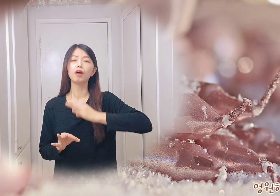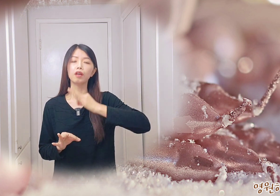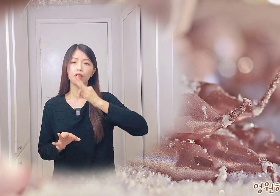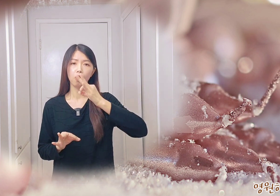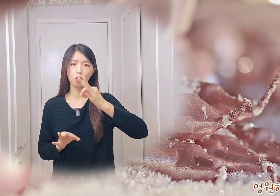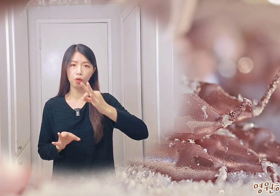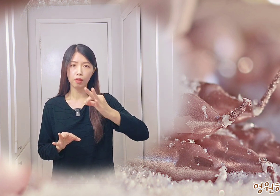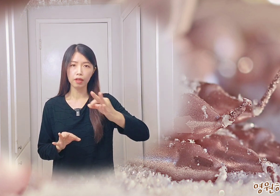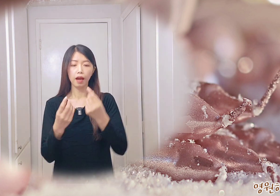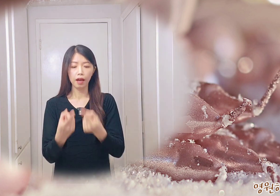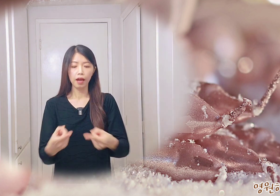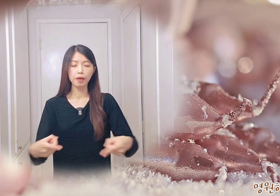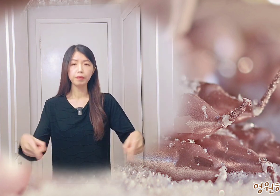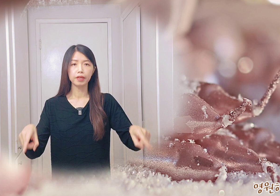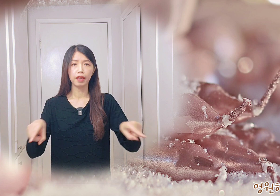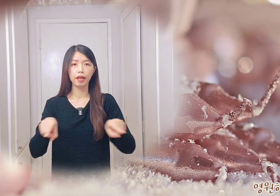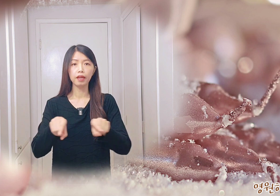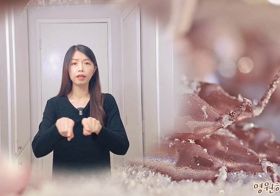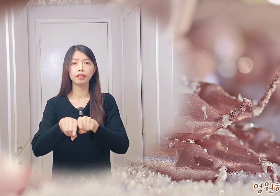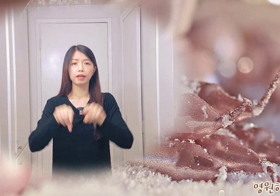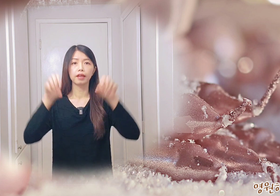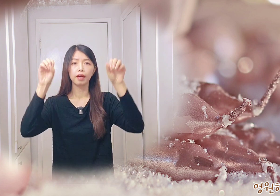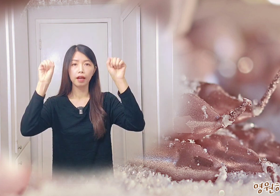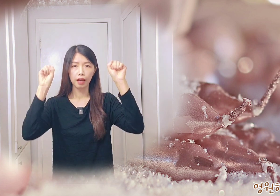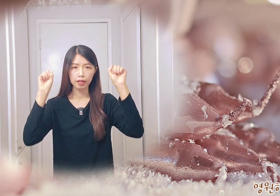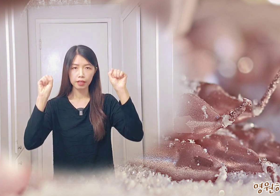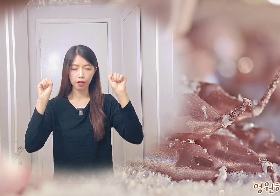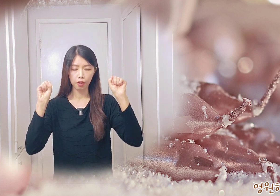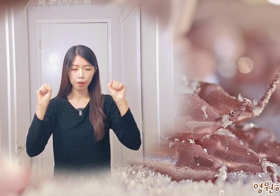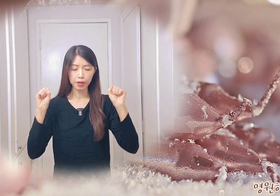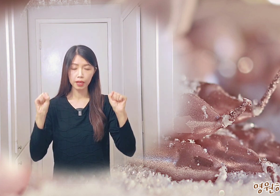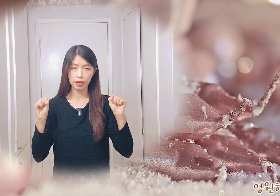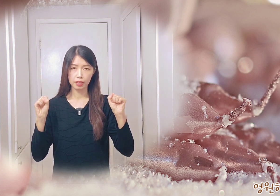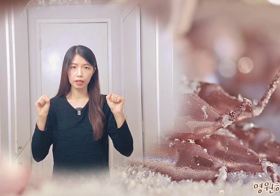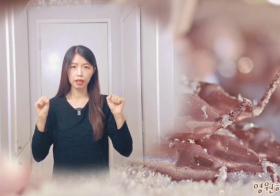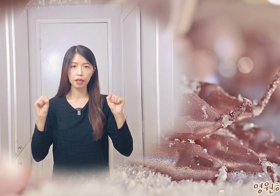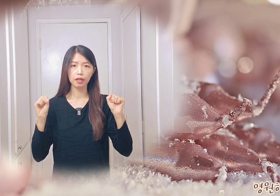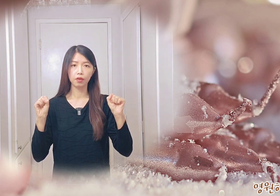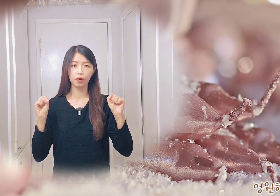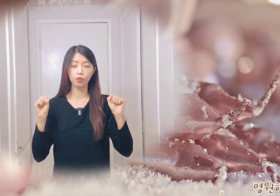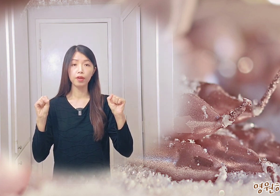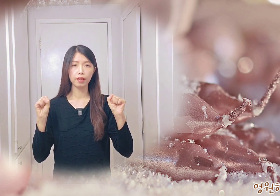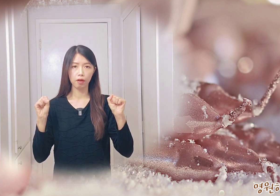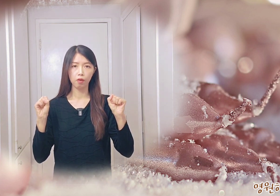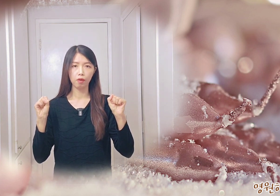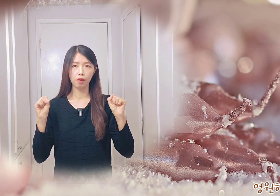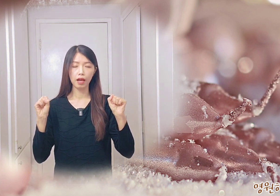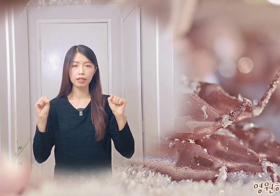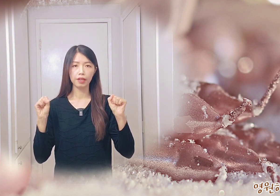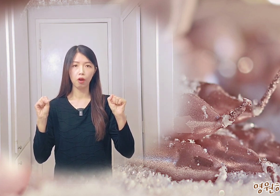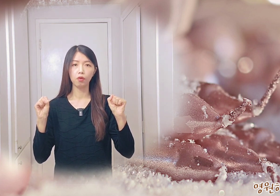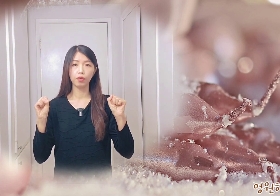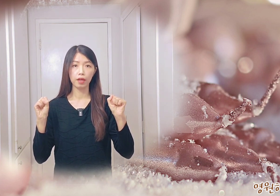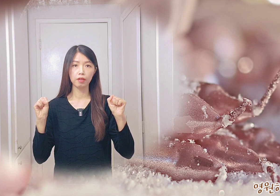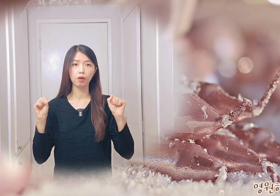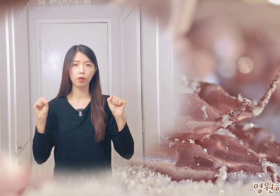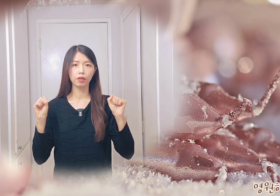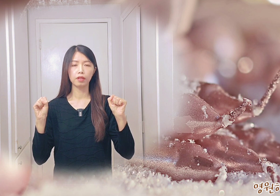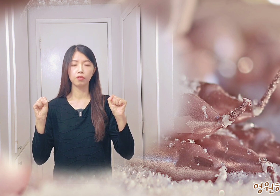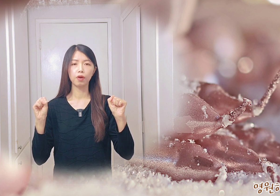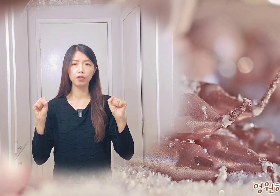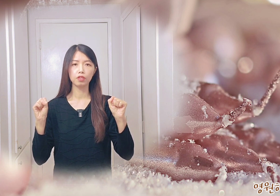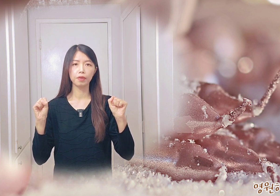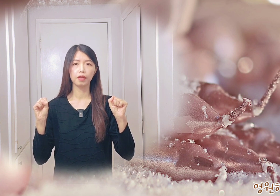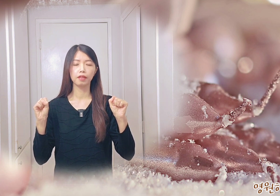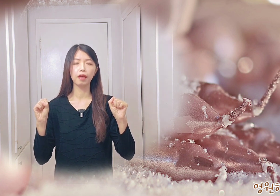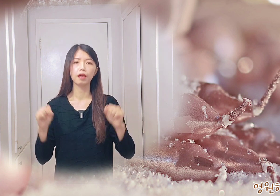천천히요. 영원히 함께 하시려, 함께 계시기 위해서. 하시려, 위해서라고 한